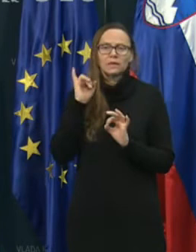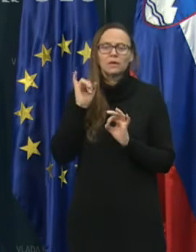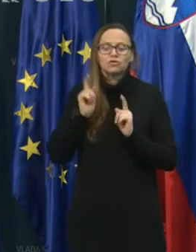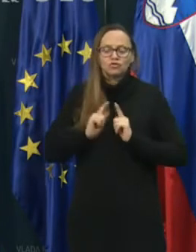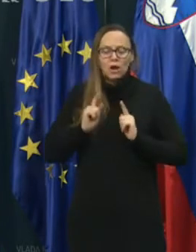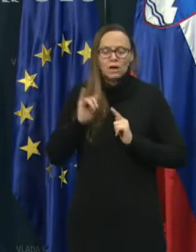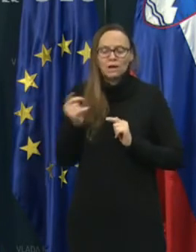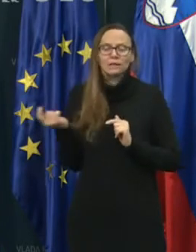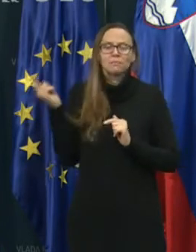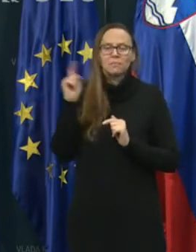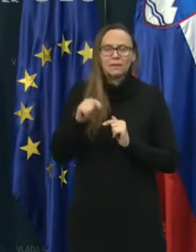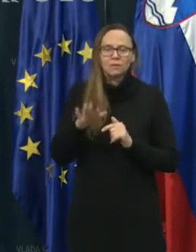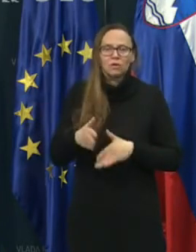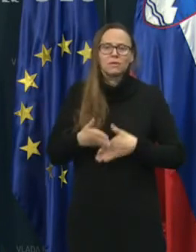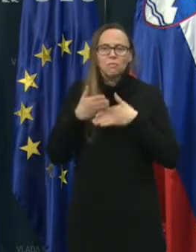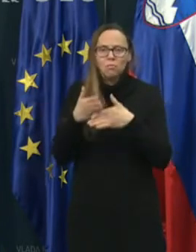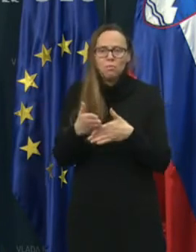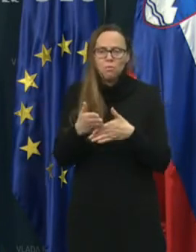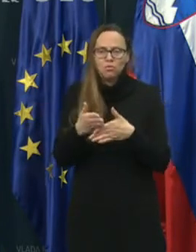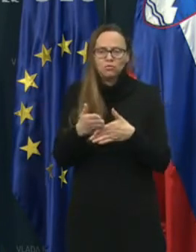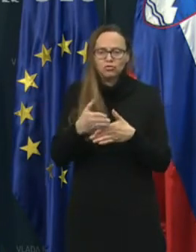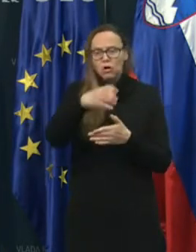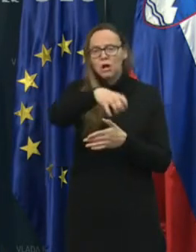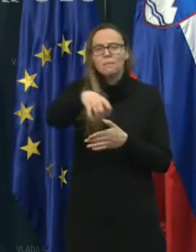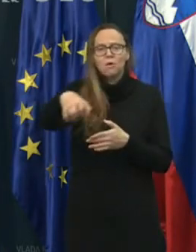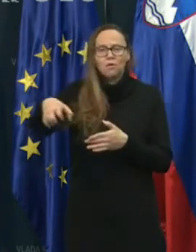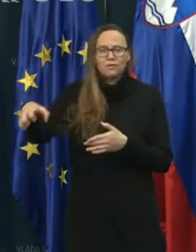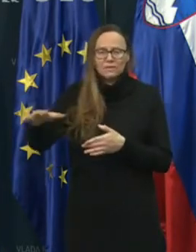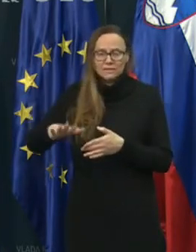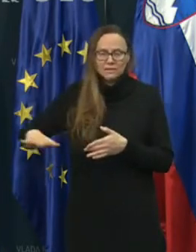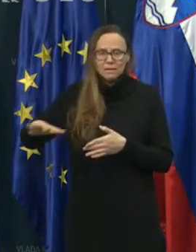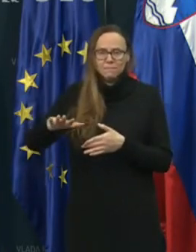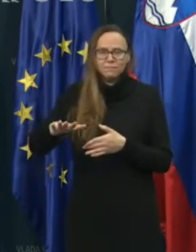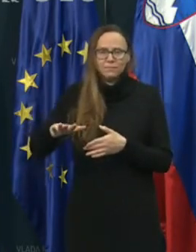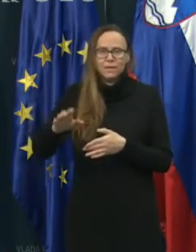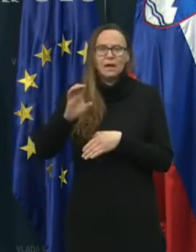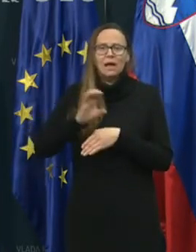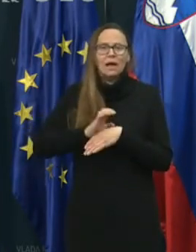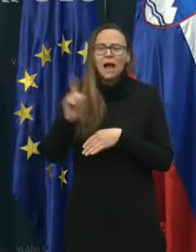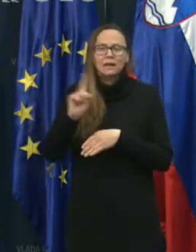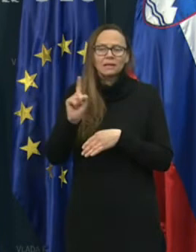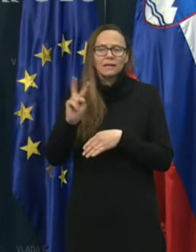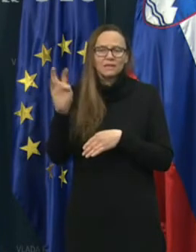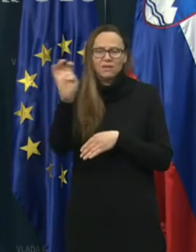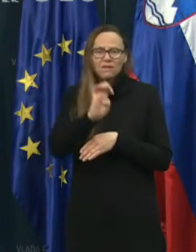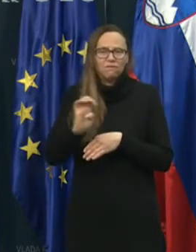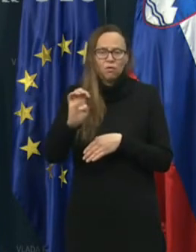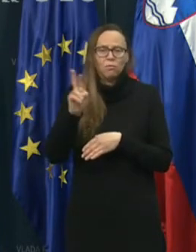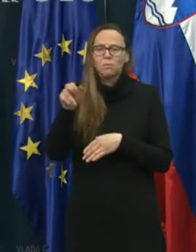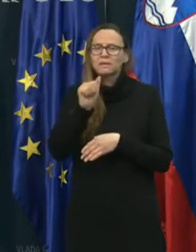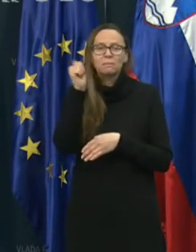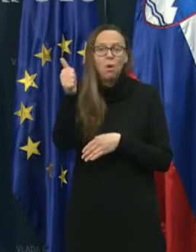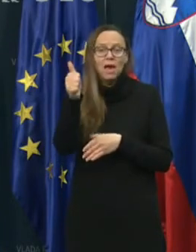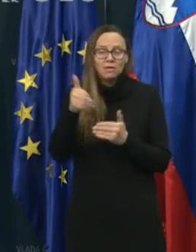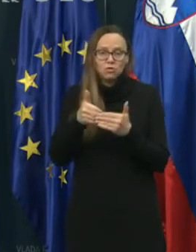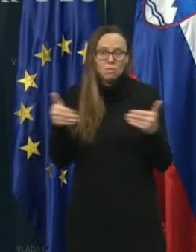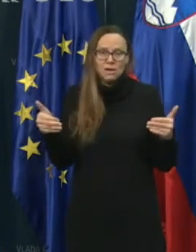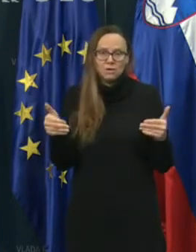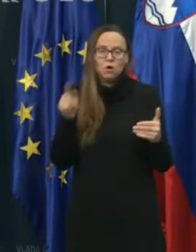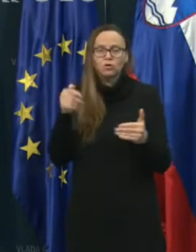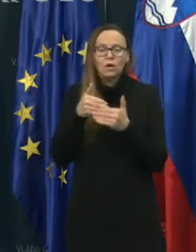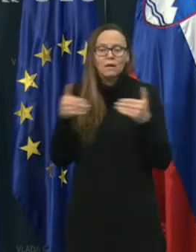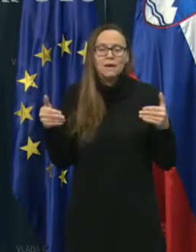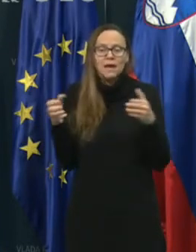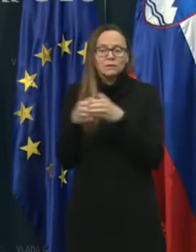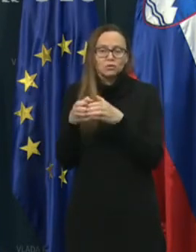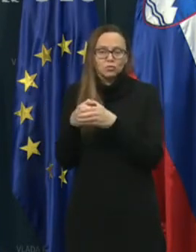čaka, da priskočijo na pomoč provincam. In Kanada ni v Evropi, ima samo eno mejo, to je meja z